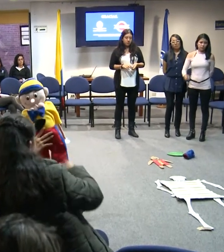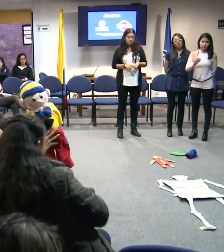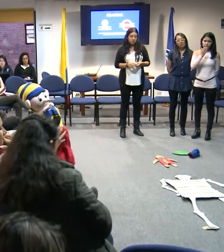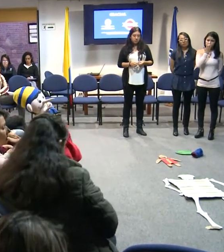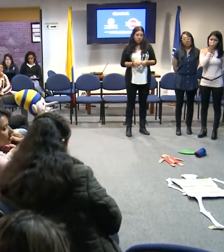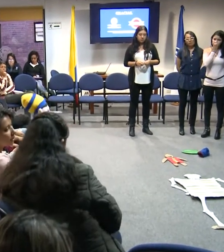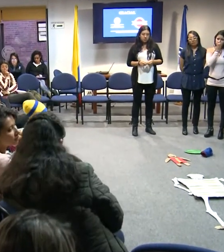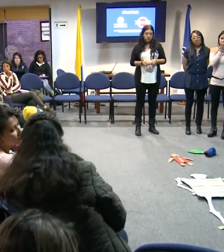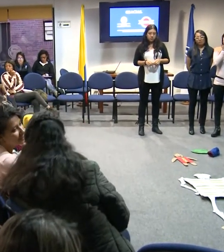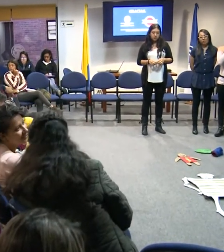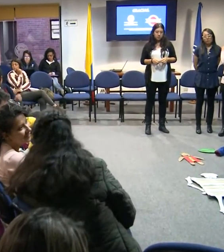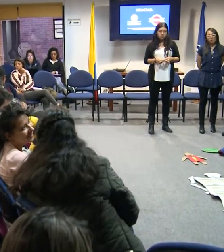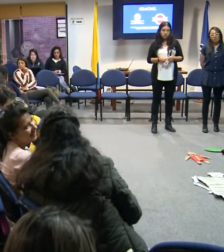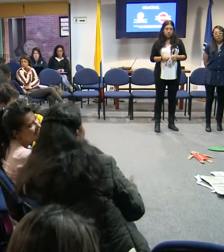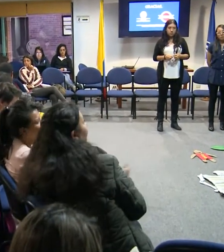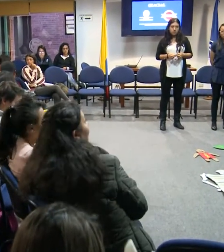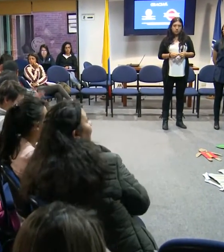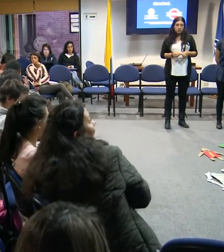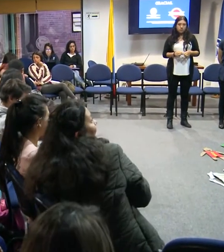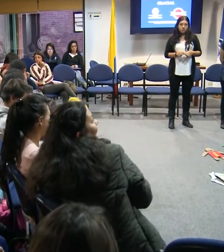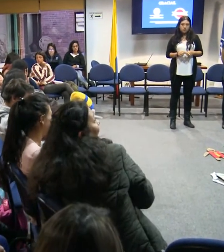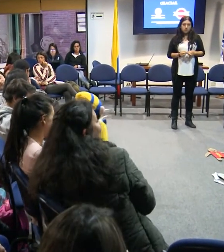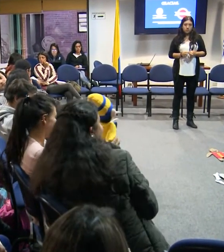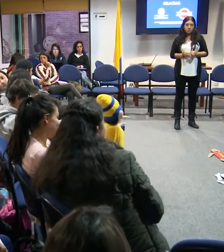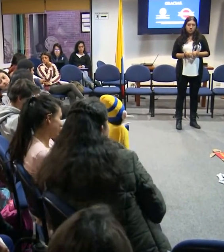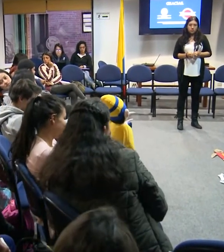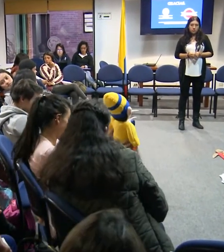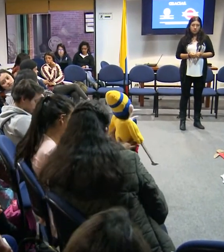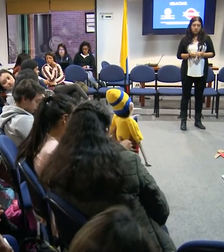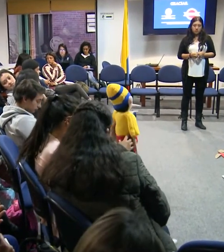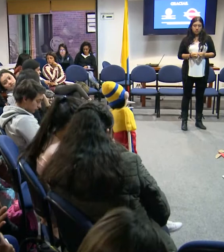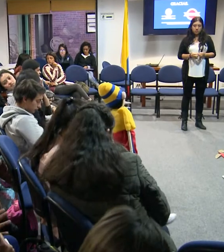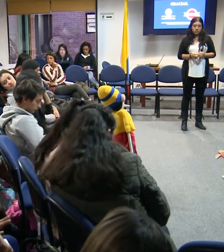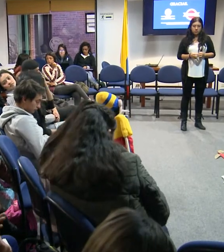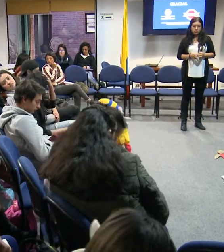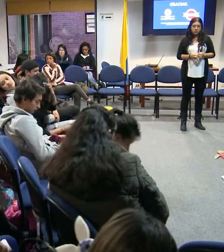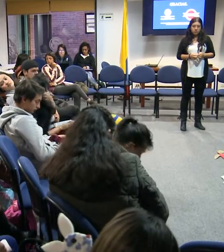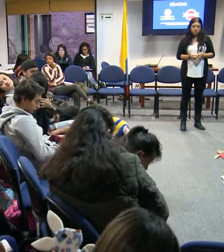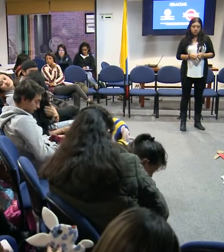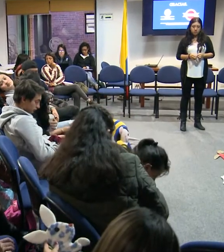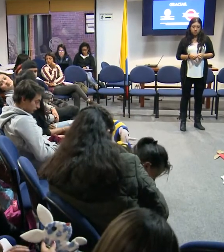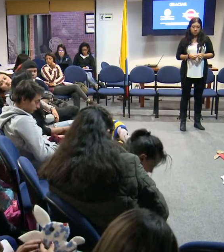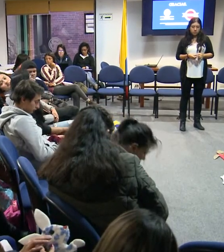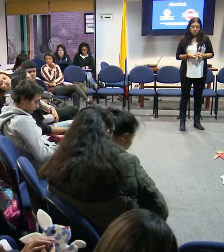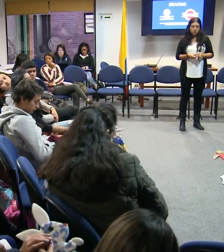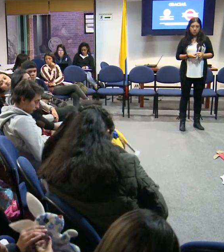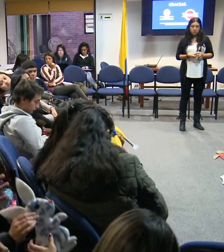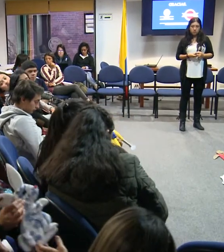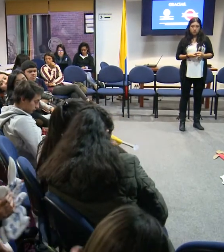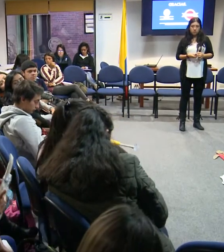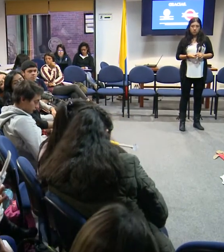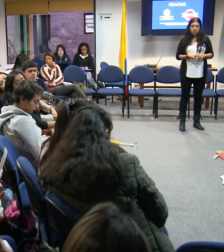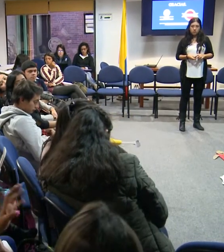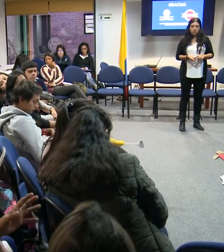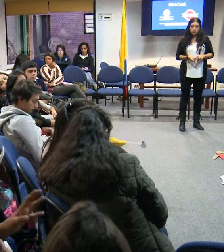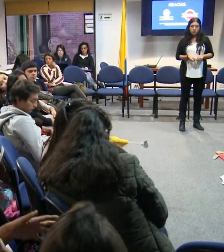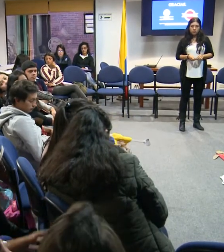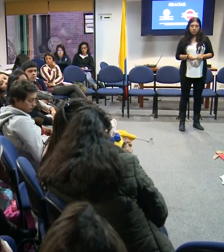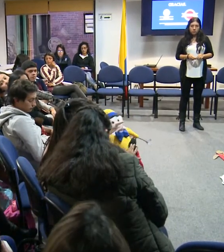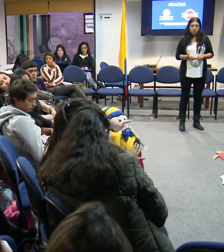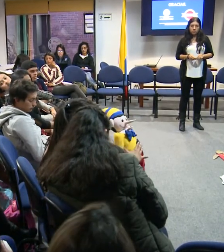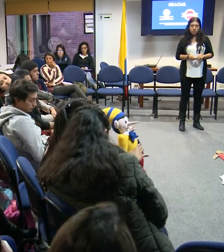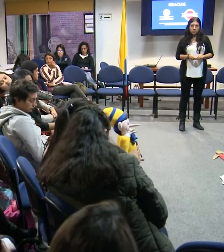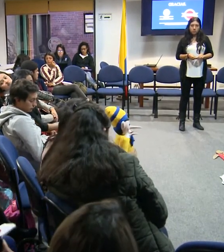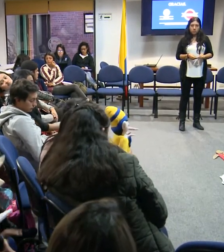lanzarse dentro de nuestro campo como educadoras especiales a hacer material es complejo, sobre todo porque siempre nos han visualizado únicamente como